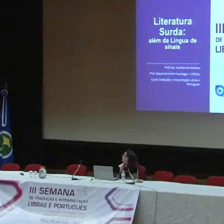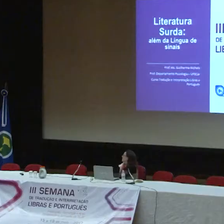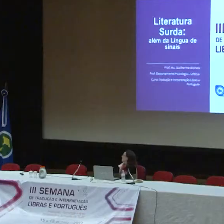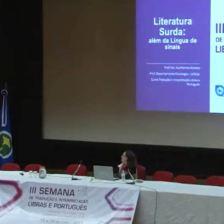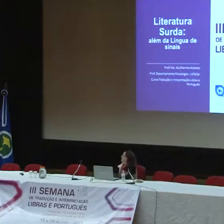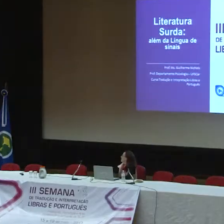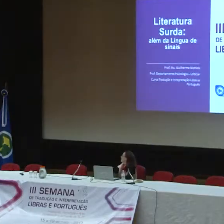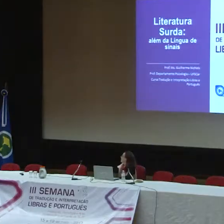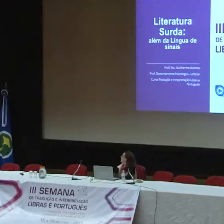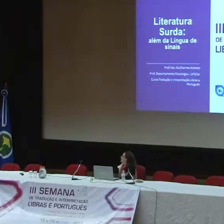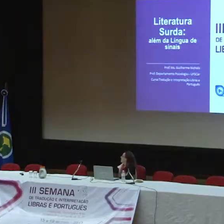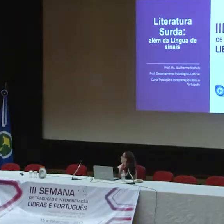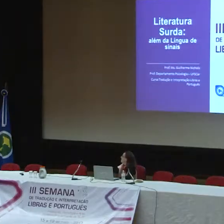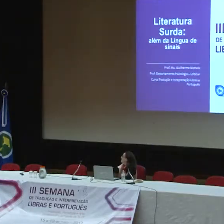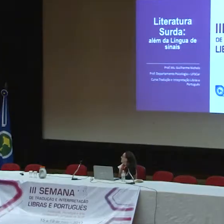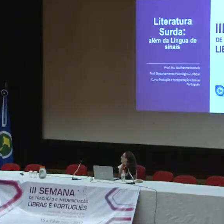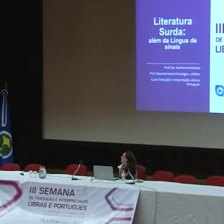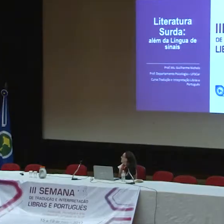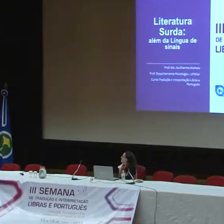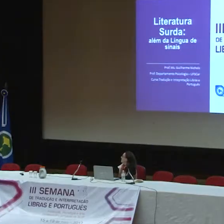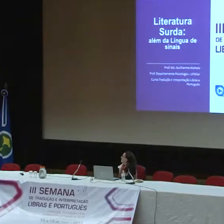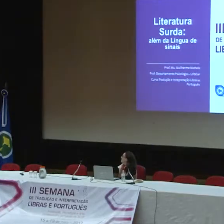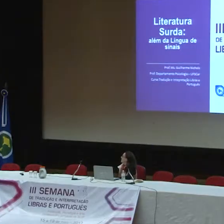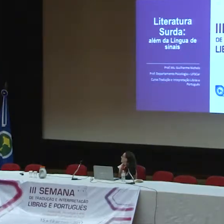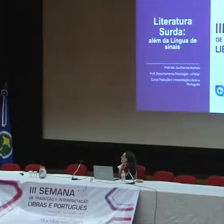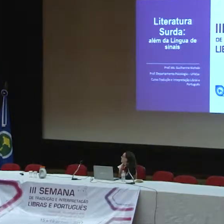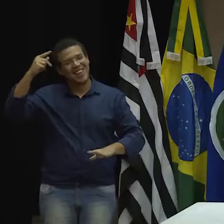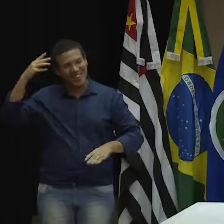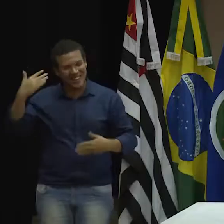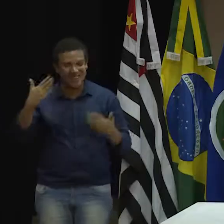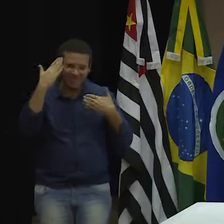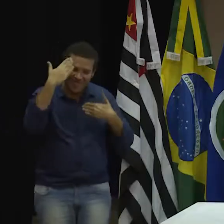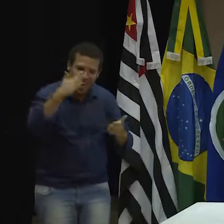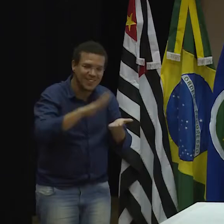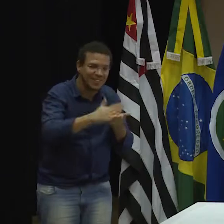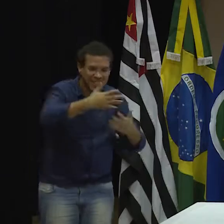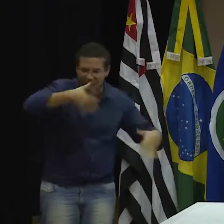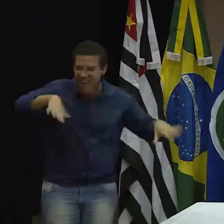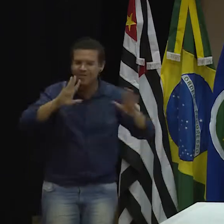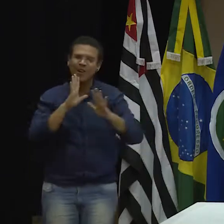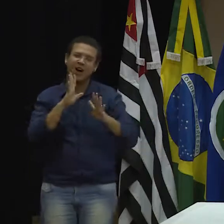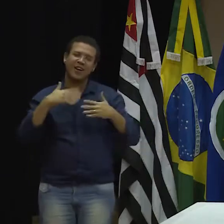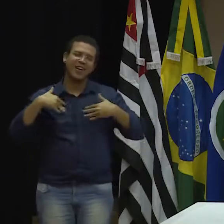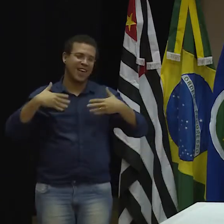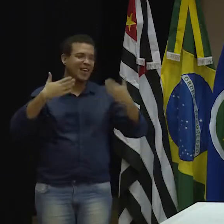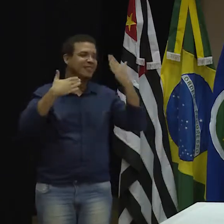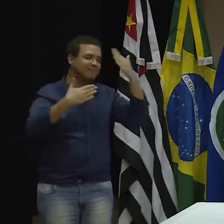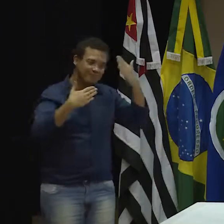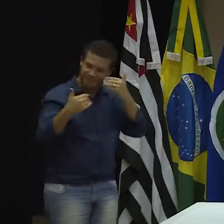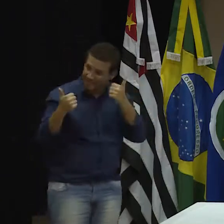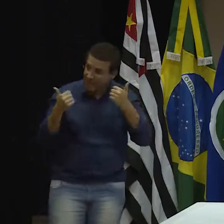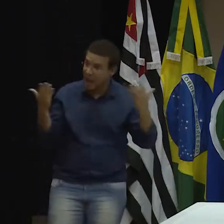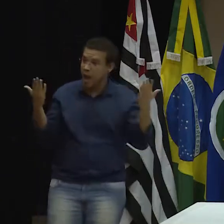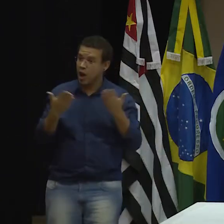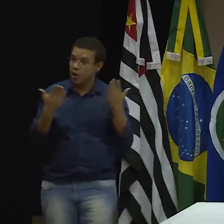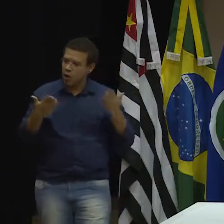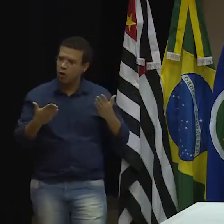por estar aqui ao meu lado. Também a Vanessa, que eu já conheço há tempos, os intérpretes, eu queria agradecer a